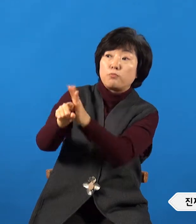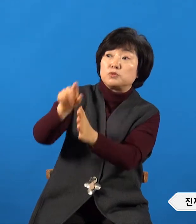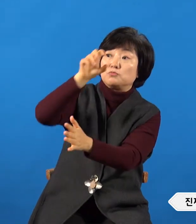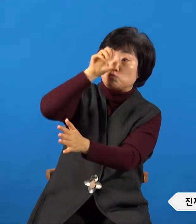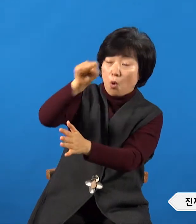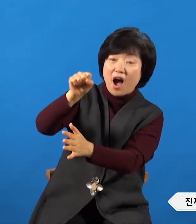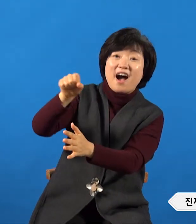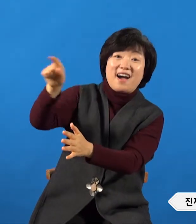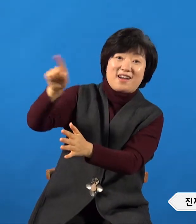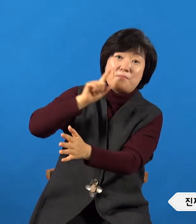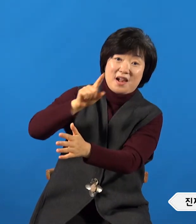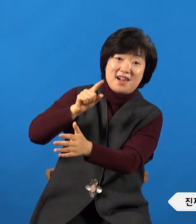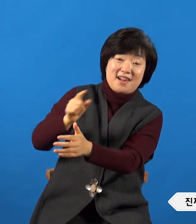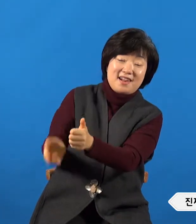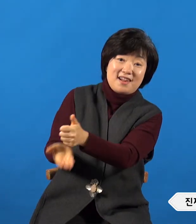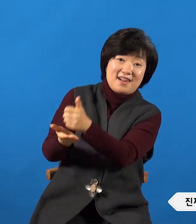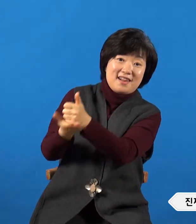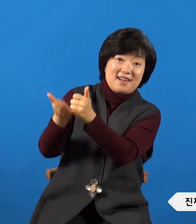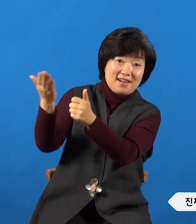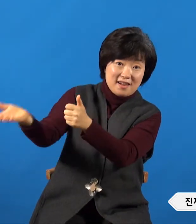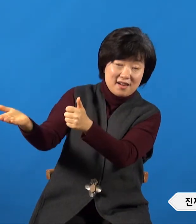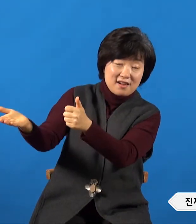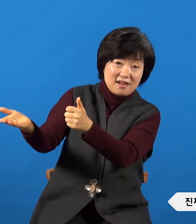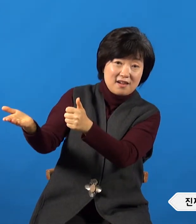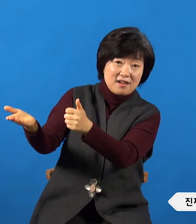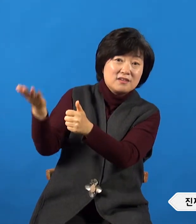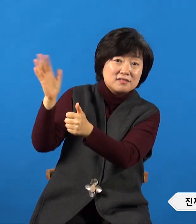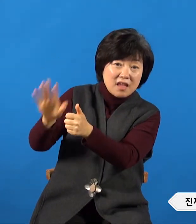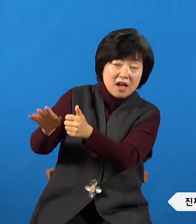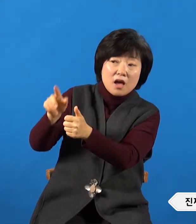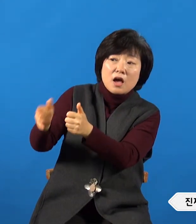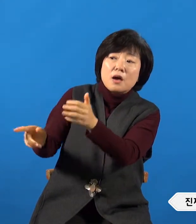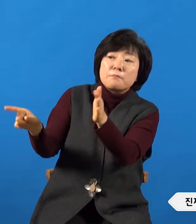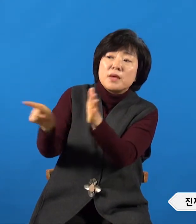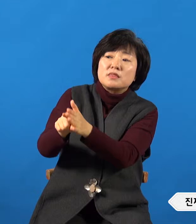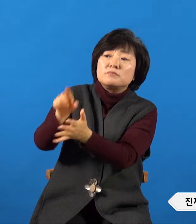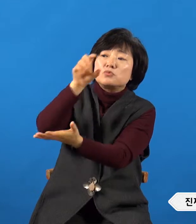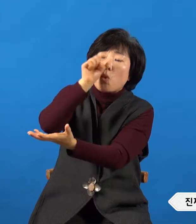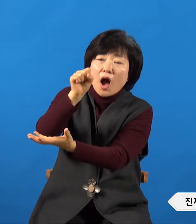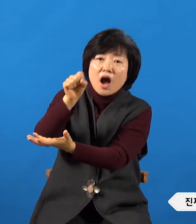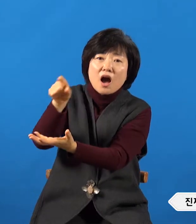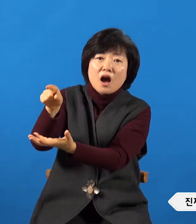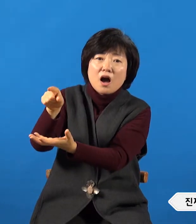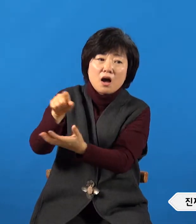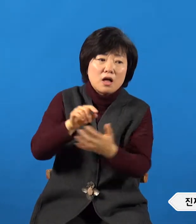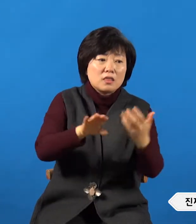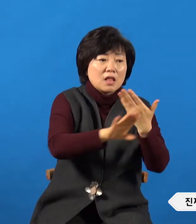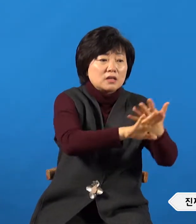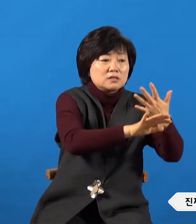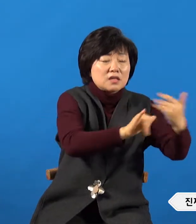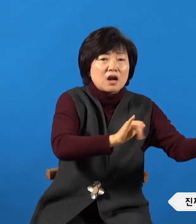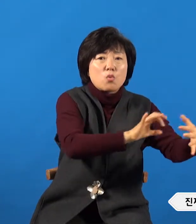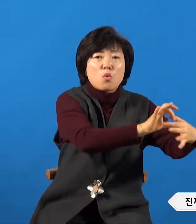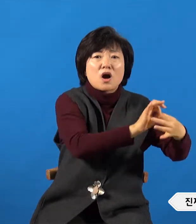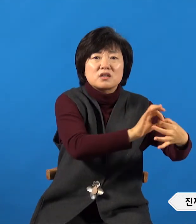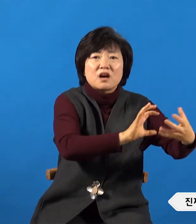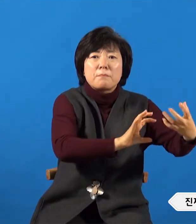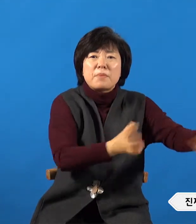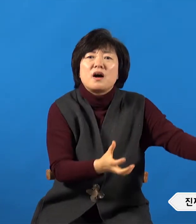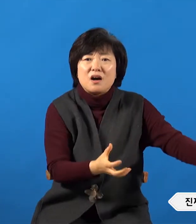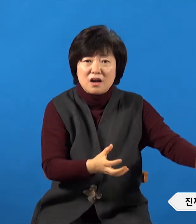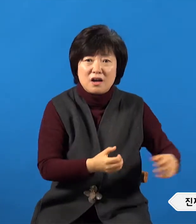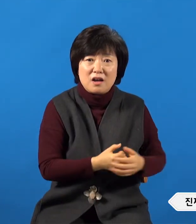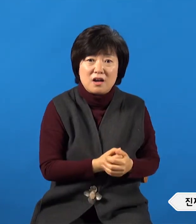믿음이 좋다라고 이야기합니다. 문제는 뭡니까? 그렇게 믿음이 좋은데 관계가 나쁘다는